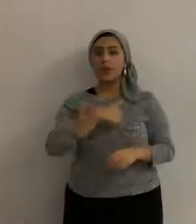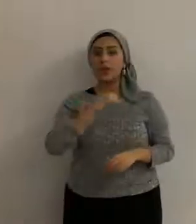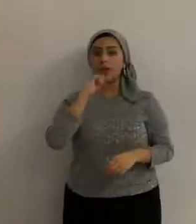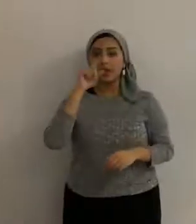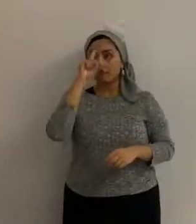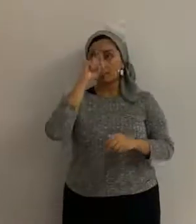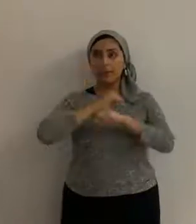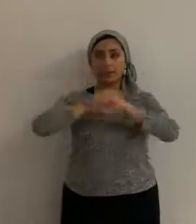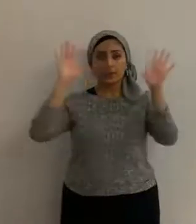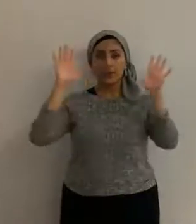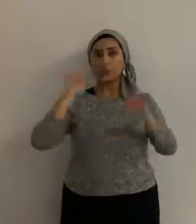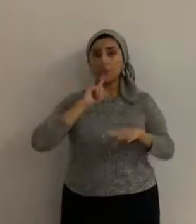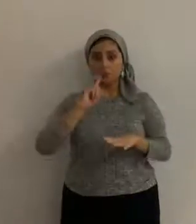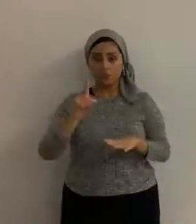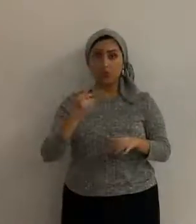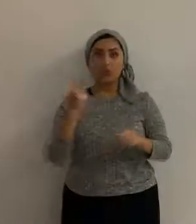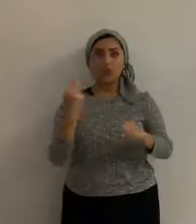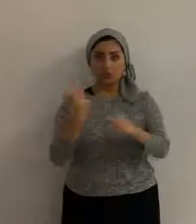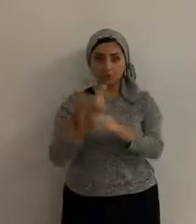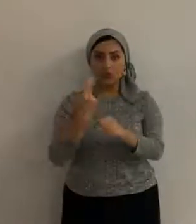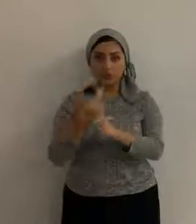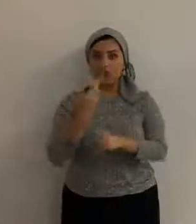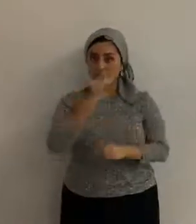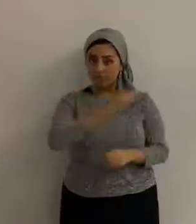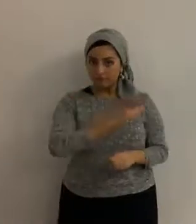máquina existe, la barrenadora